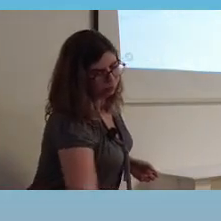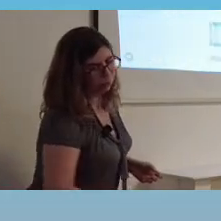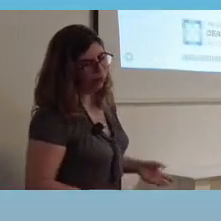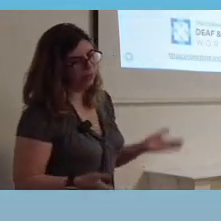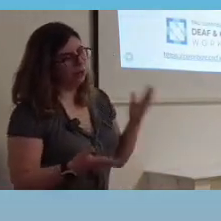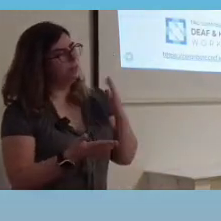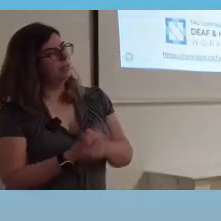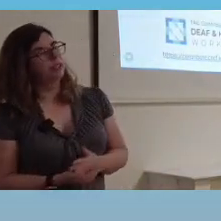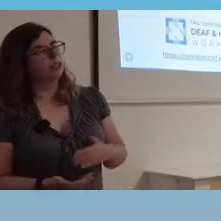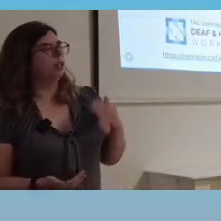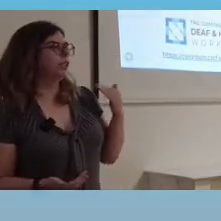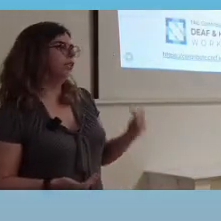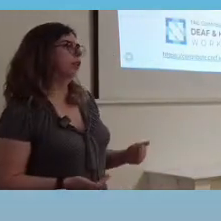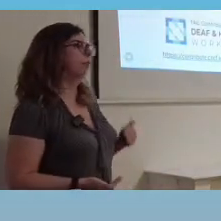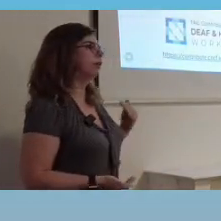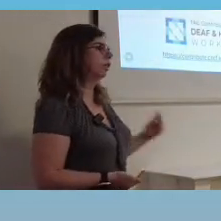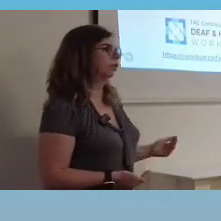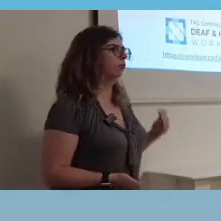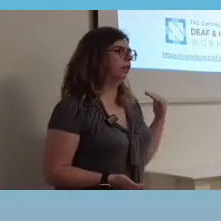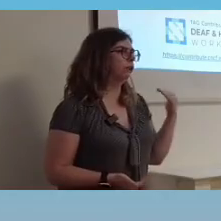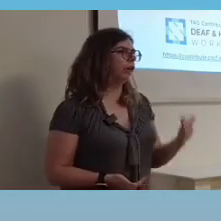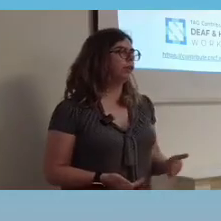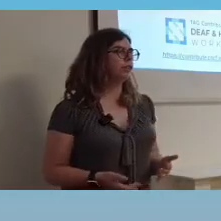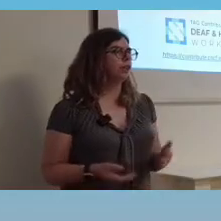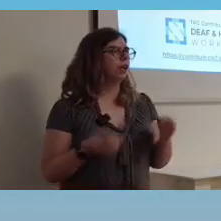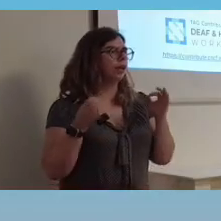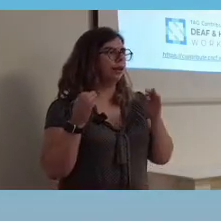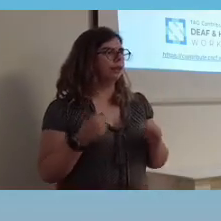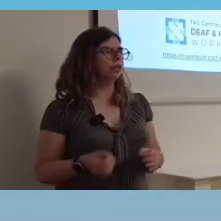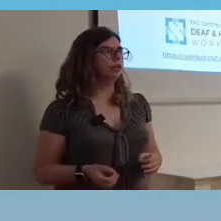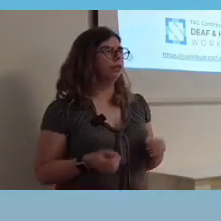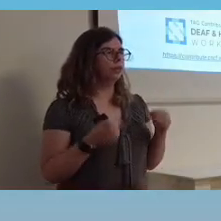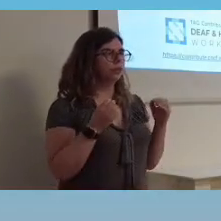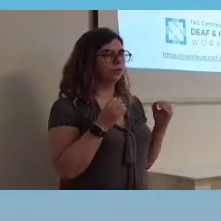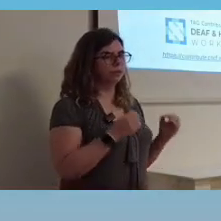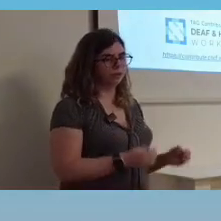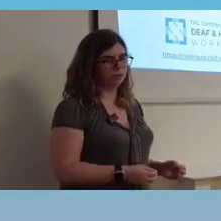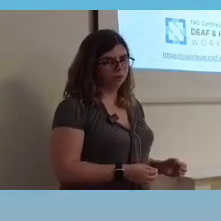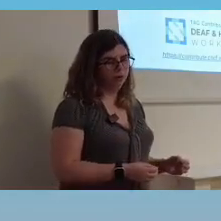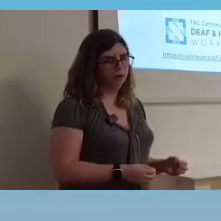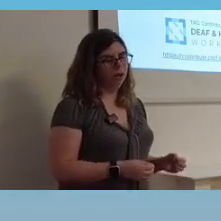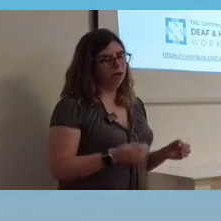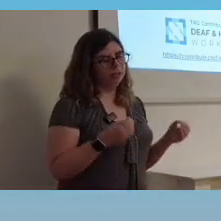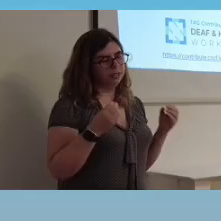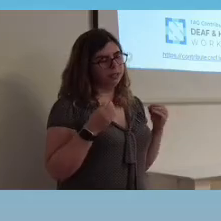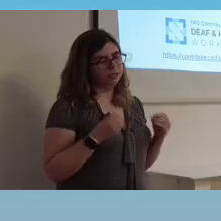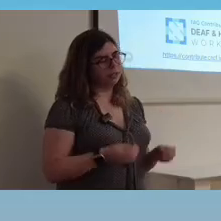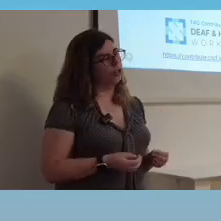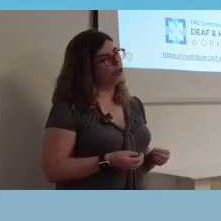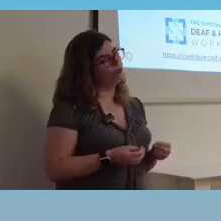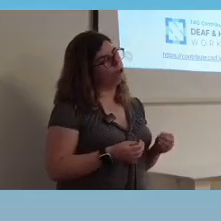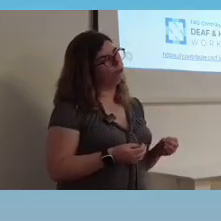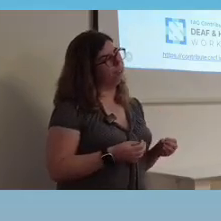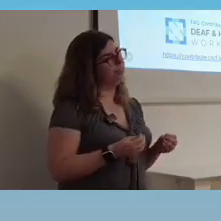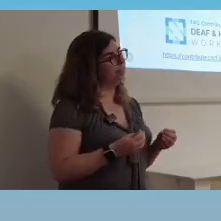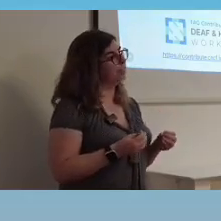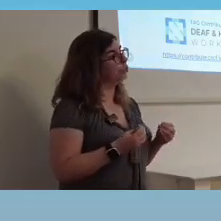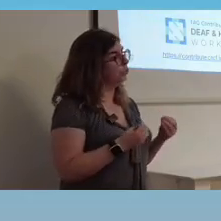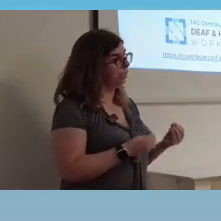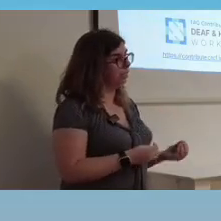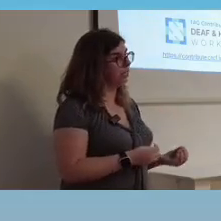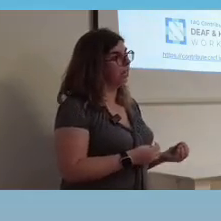Et c'est pourquoi il y a le message Nothing about us without us, rien sur nous sans nous, qui est un slogan venant